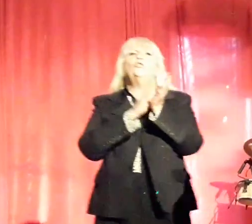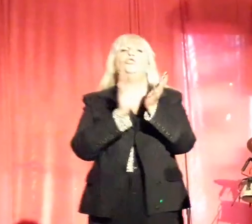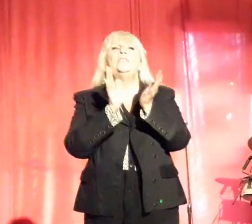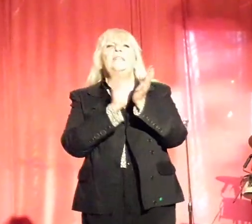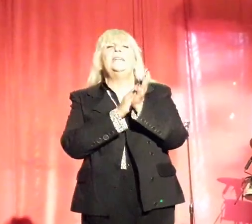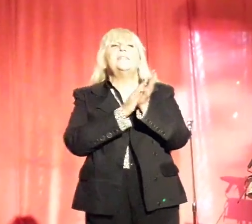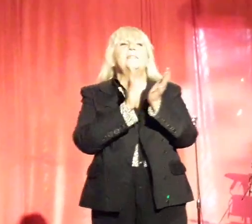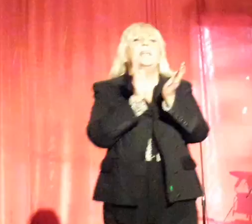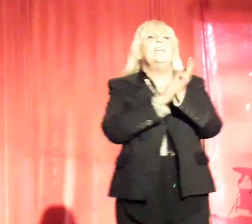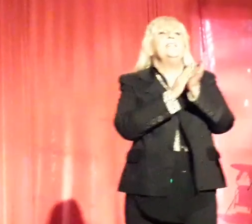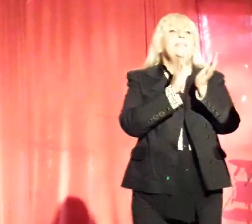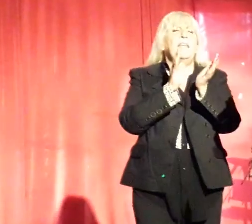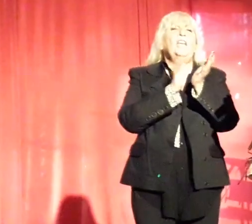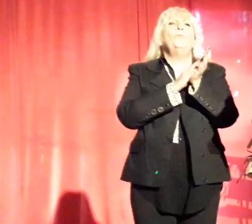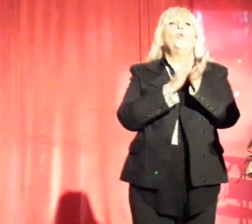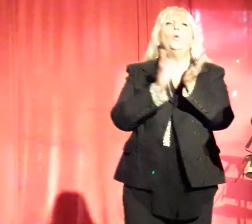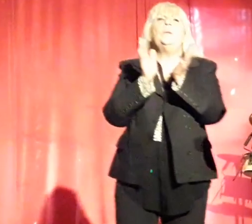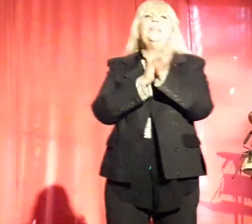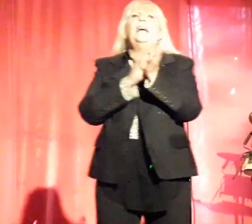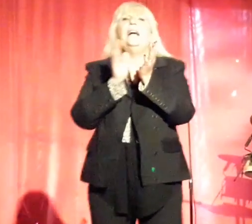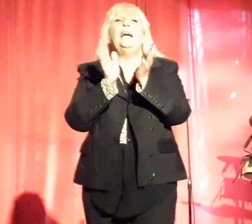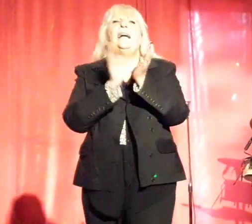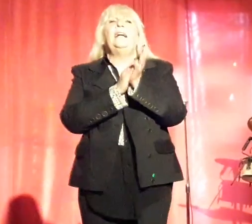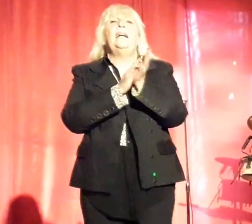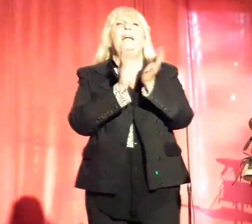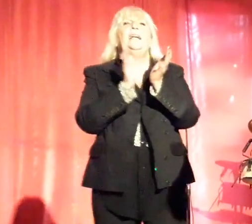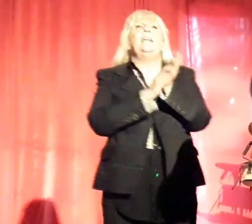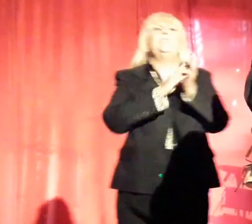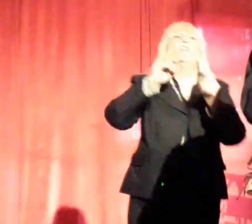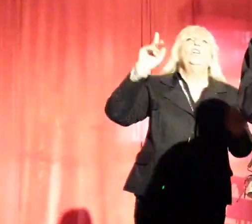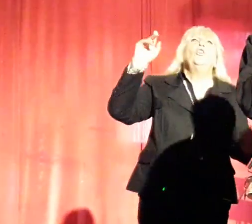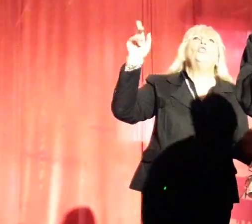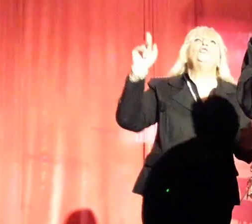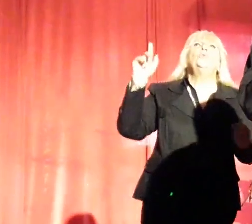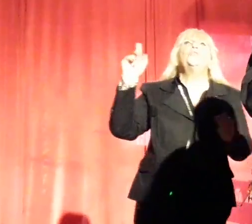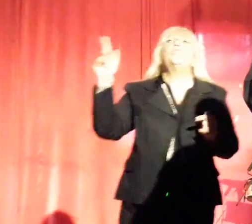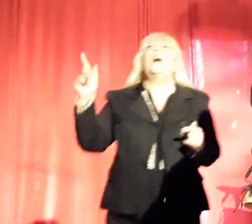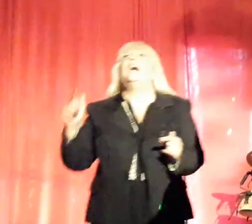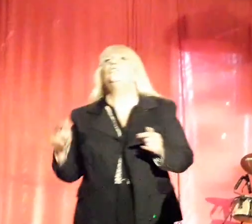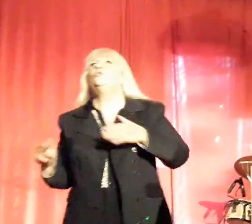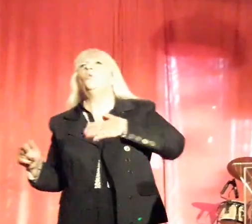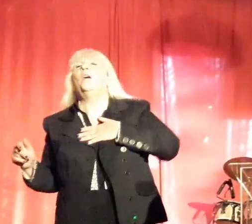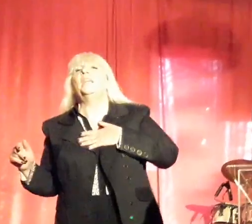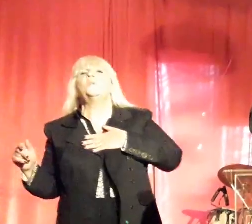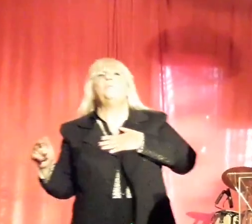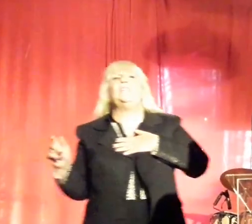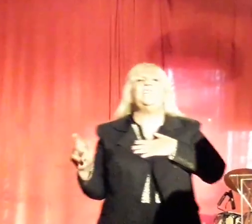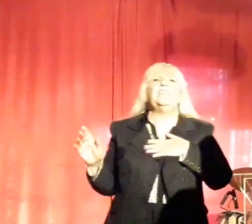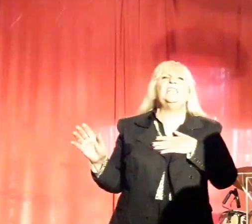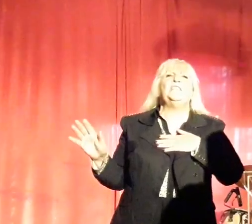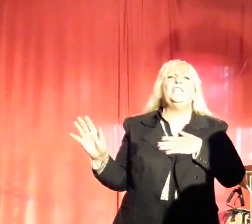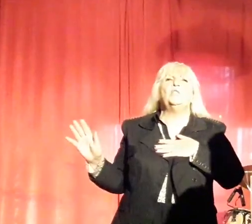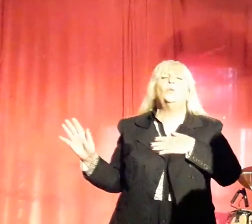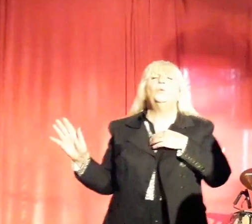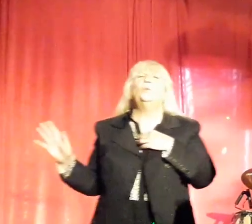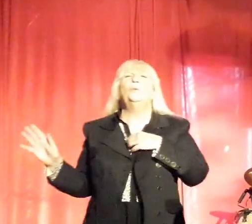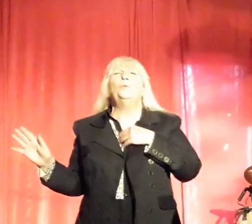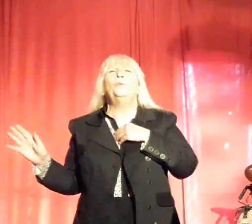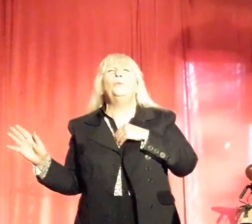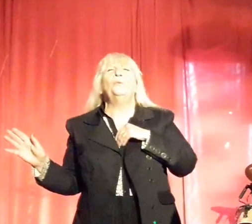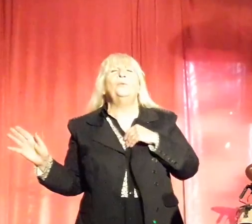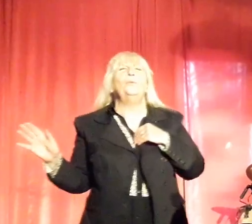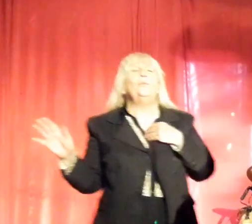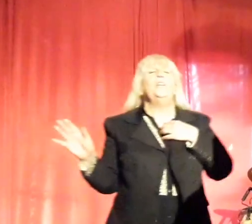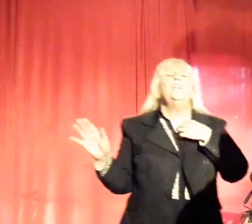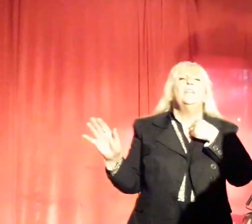esos montes se moverán con tu Santo Espíritu.